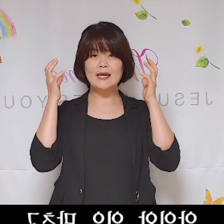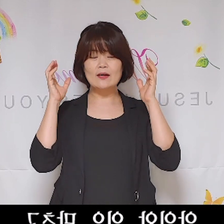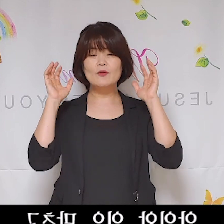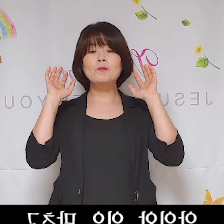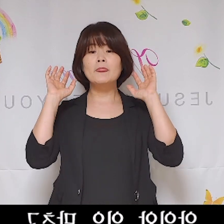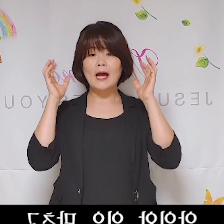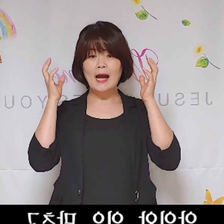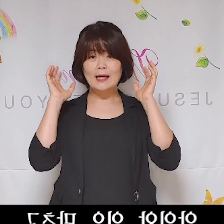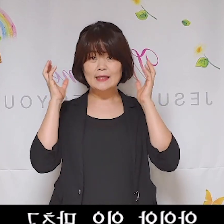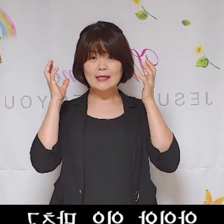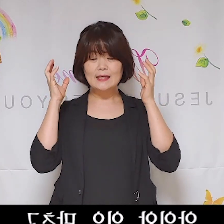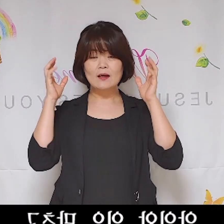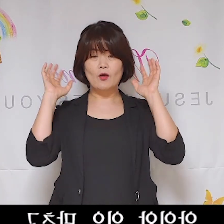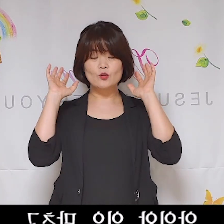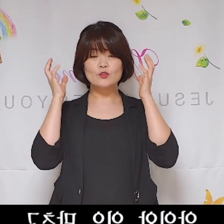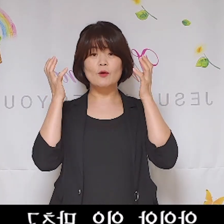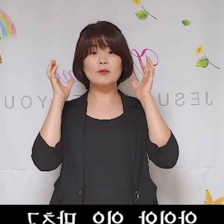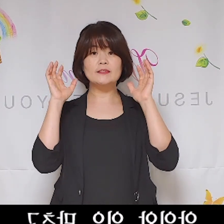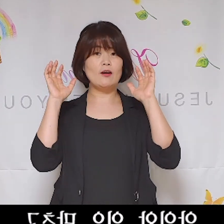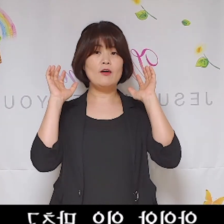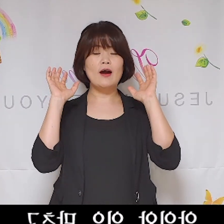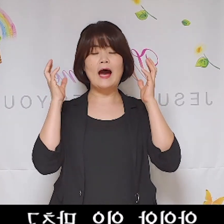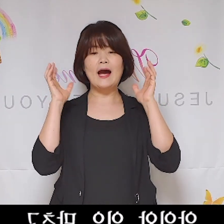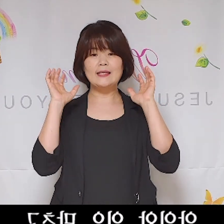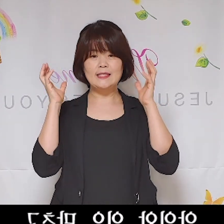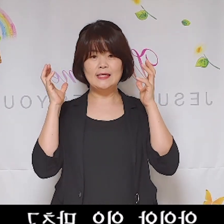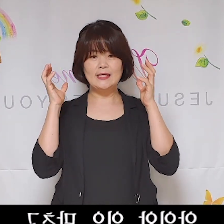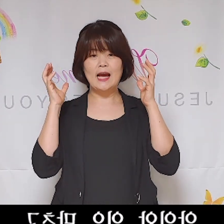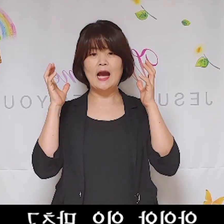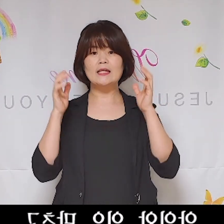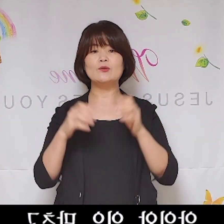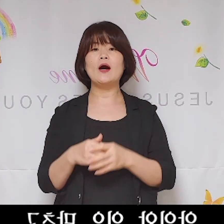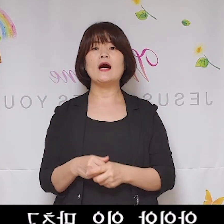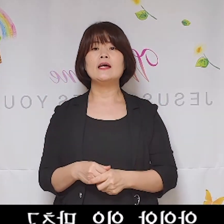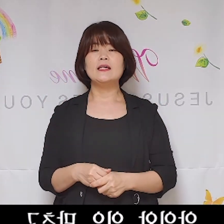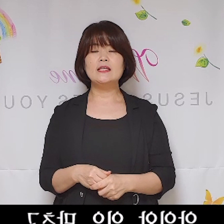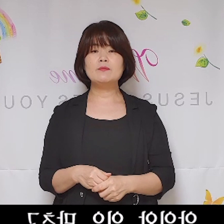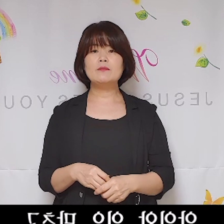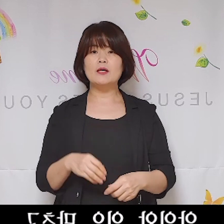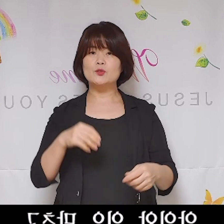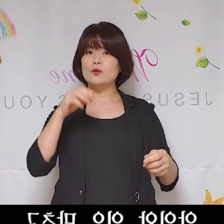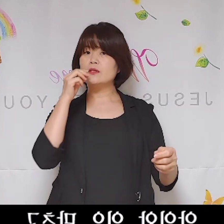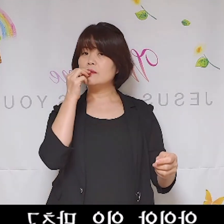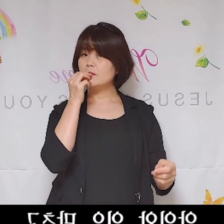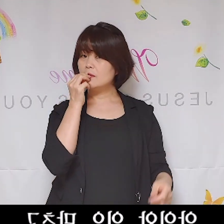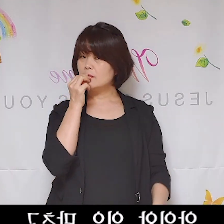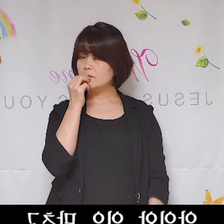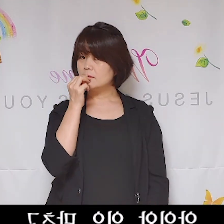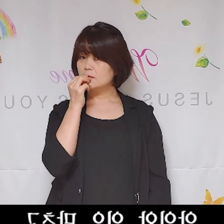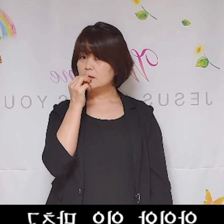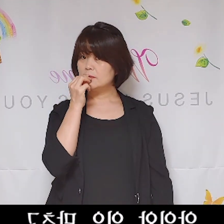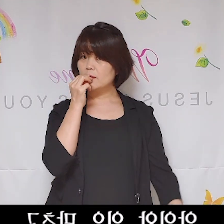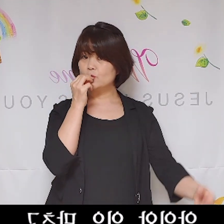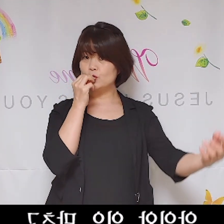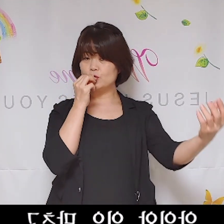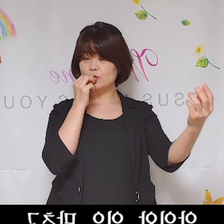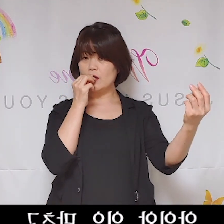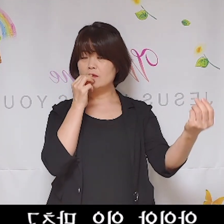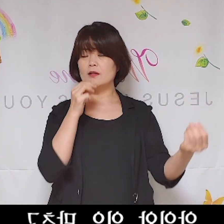아이예요. 아이 얼굴 옆에서 아이와 입을 찝어주시고요.